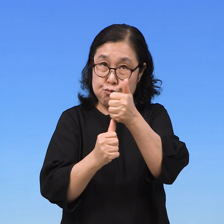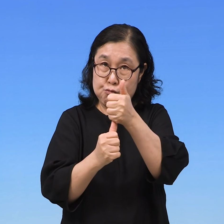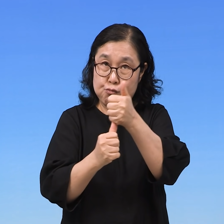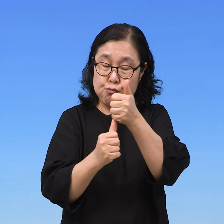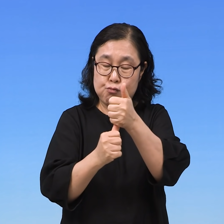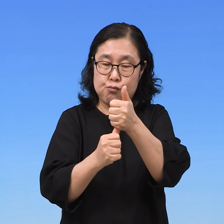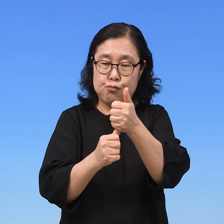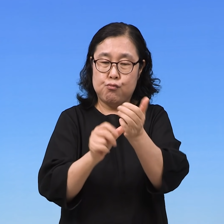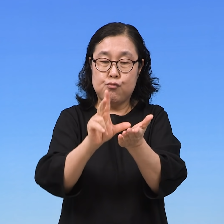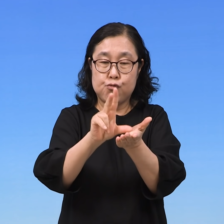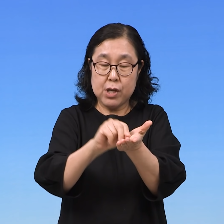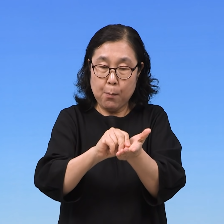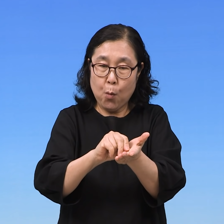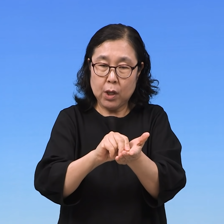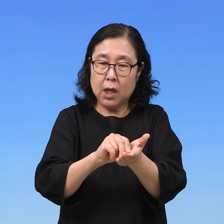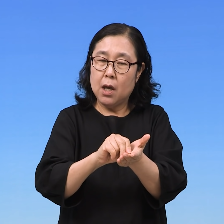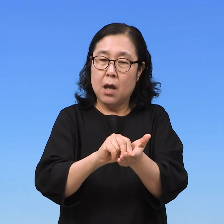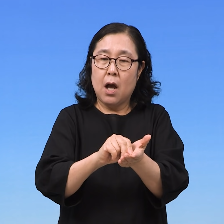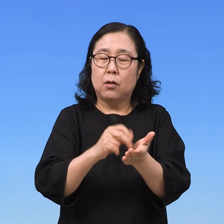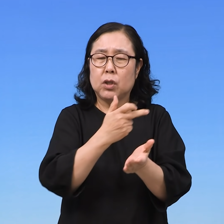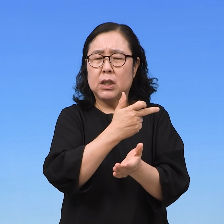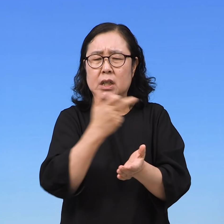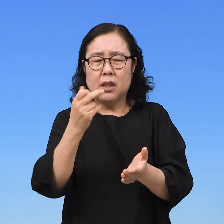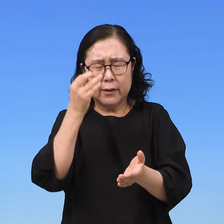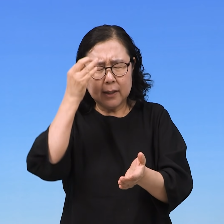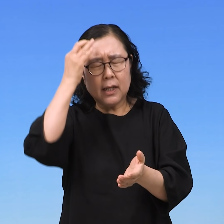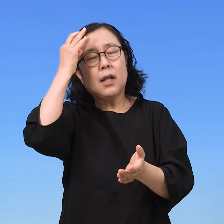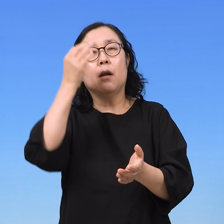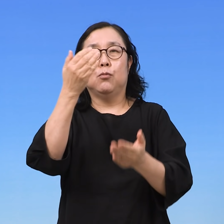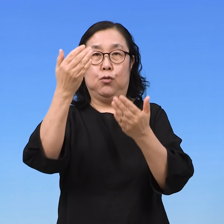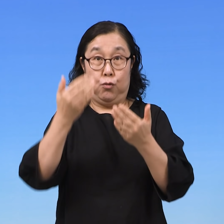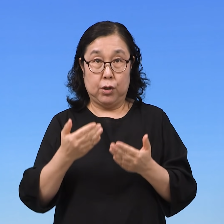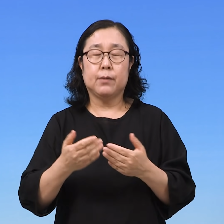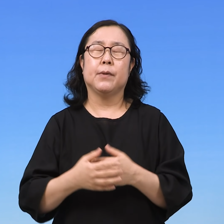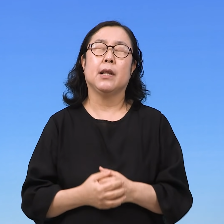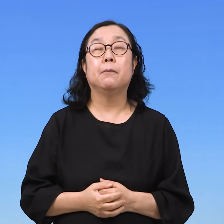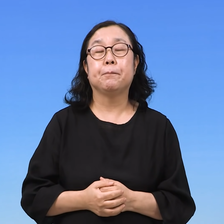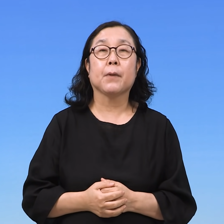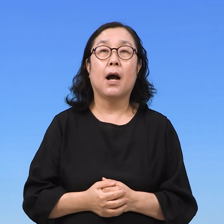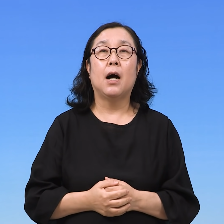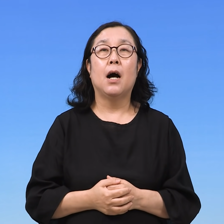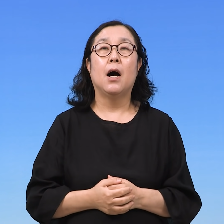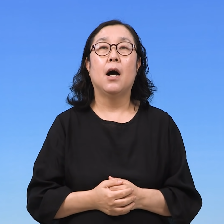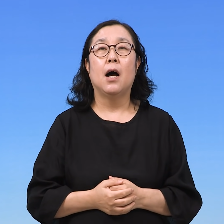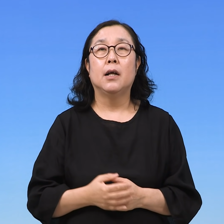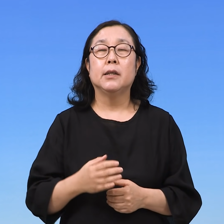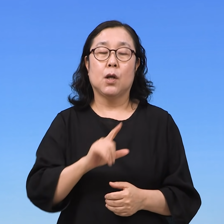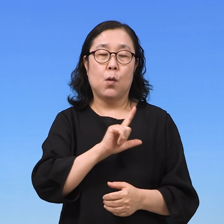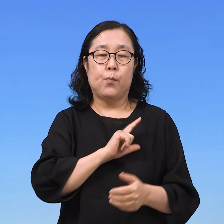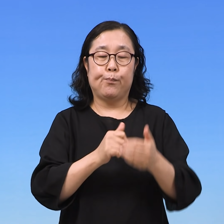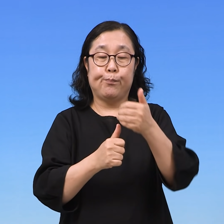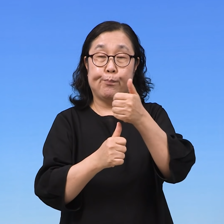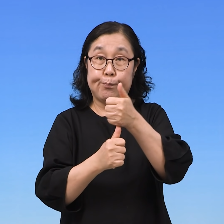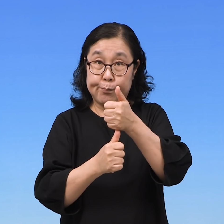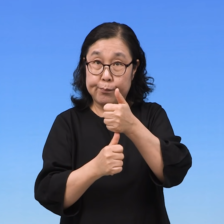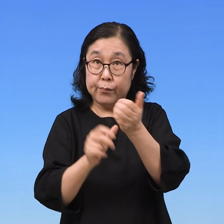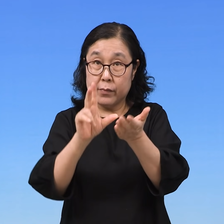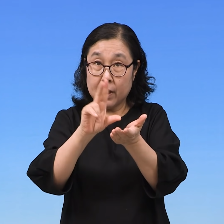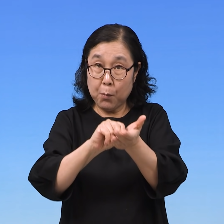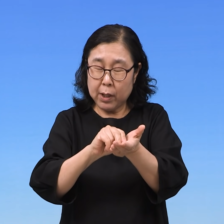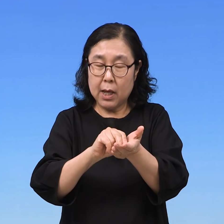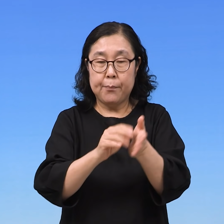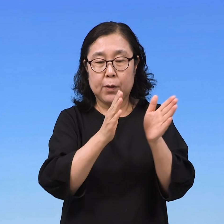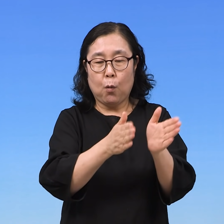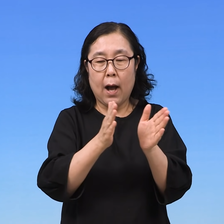최근에 되게 저에게 큰 메시지를 가져다 준 것을 경험했습니다. 저는 여기 나와 있는 부제가